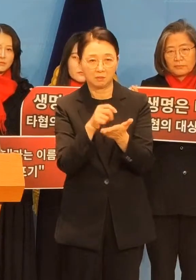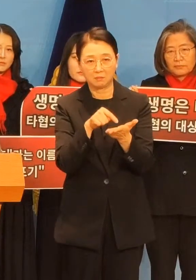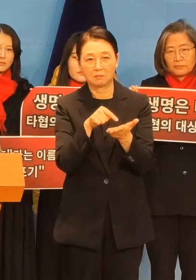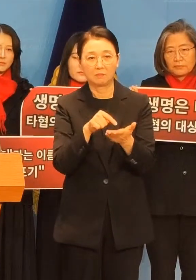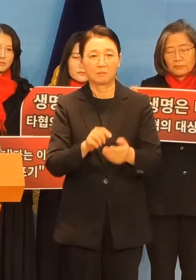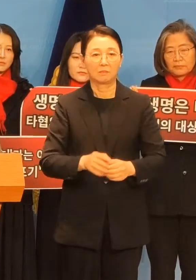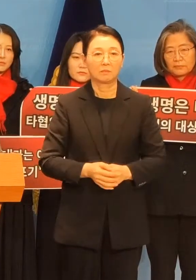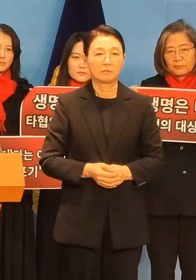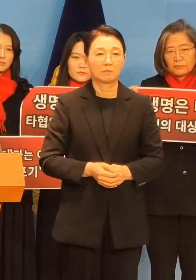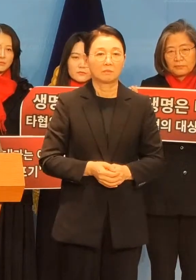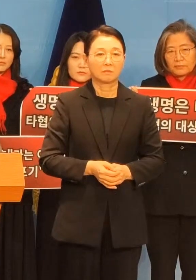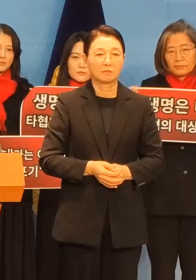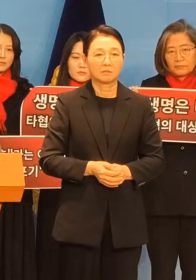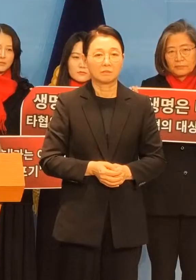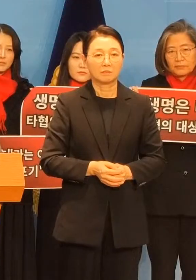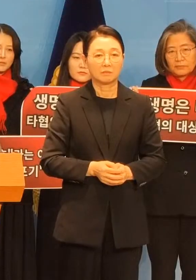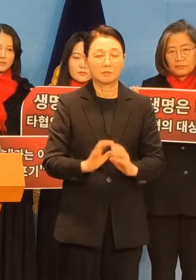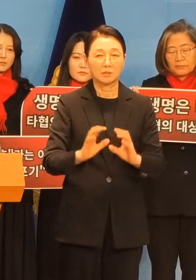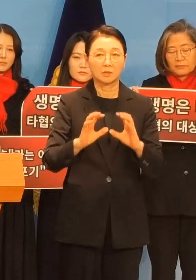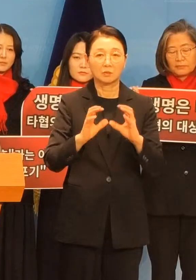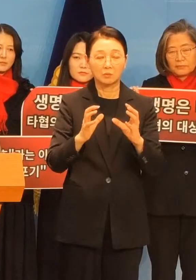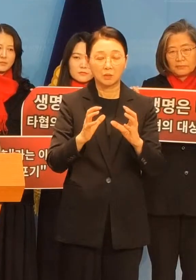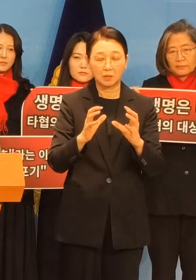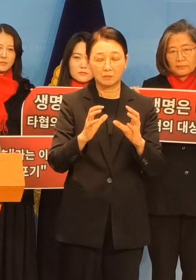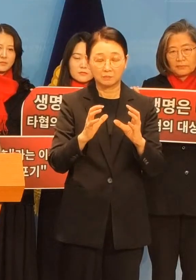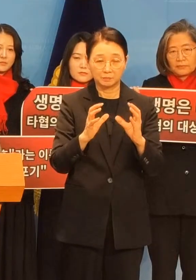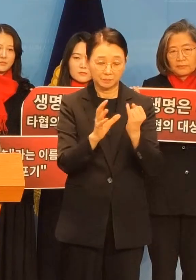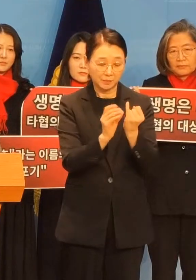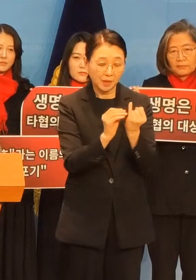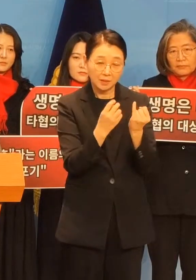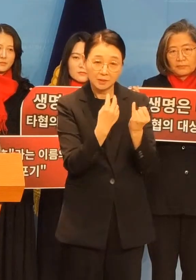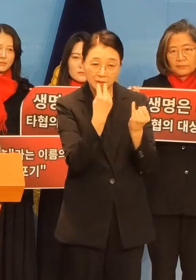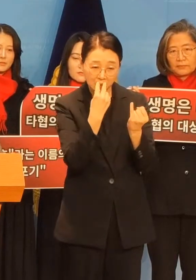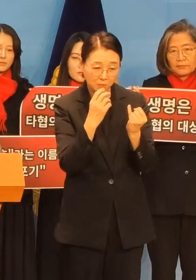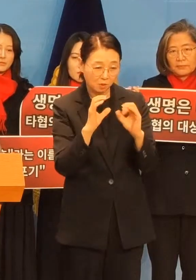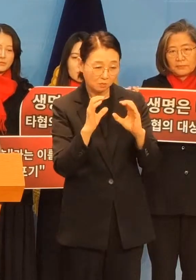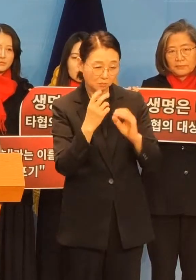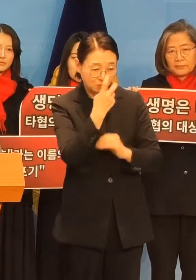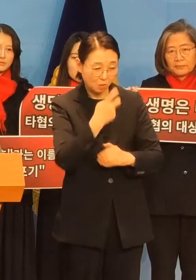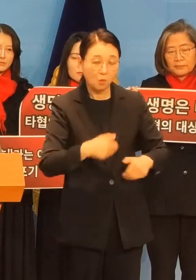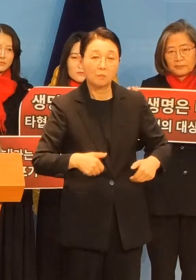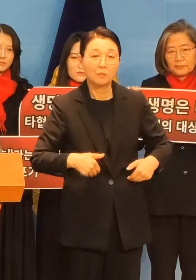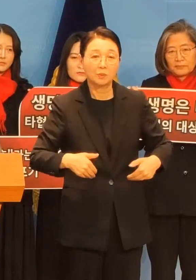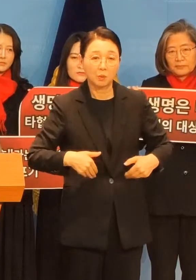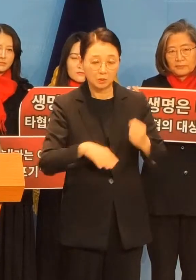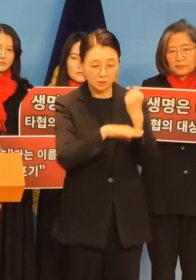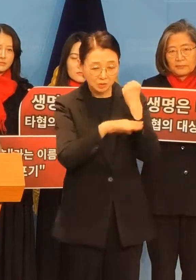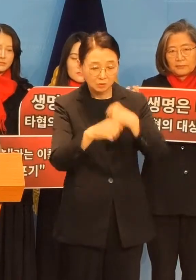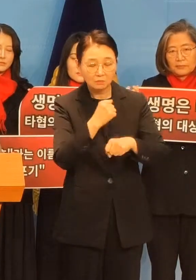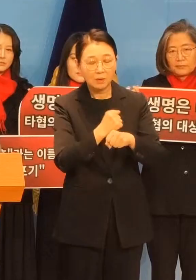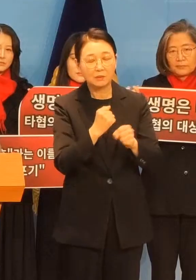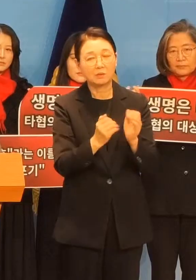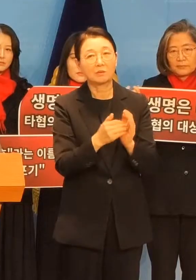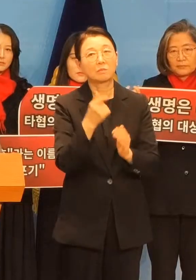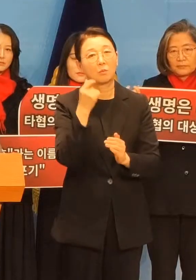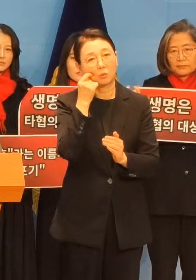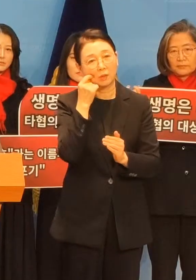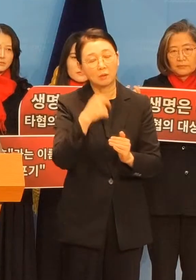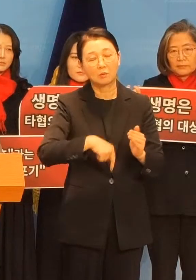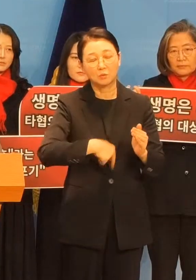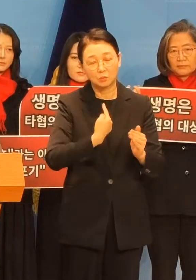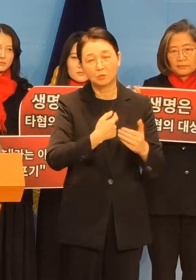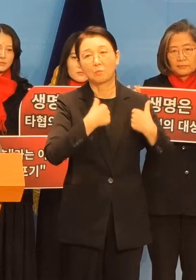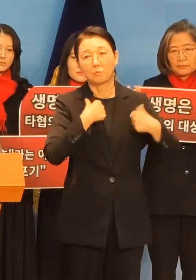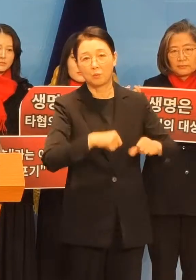의미한다. 국가는 태아 생명을 보호해야 할 최소한의 기준조차 스스로 폐기하고 있다.